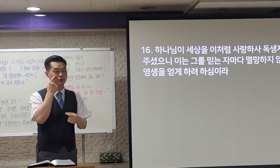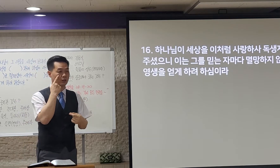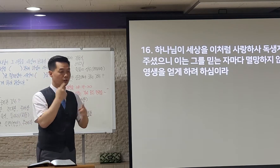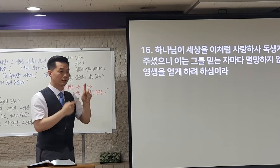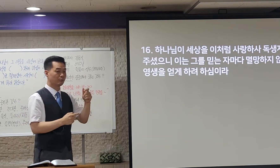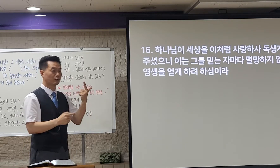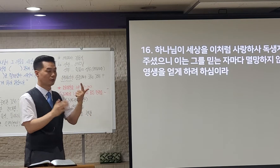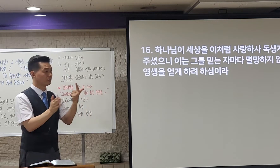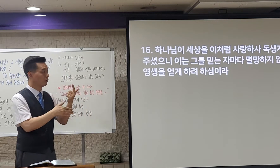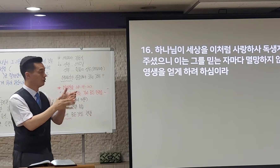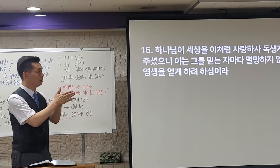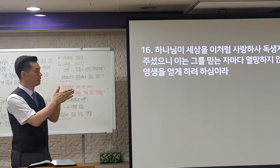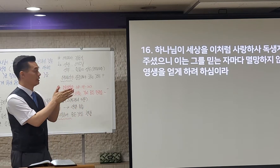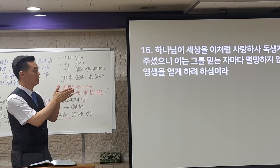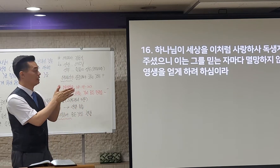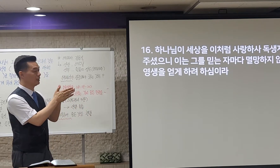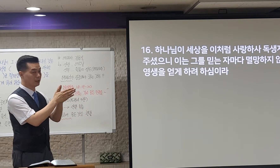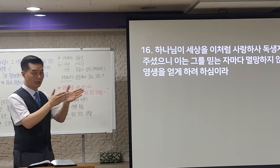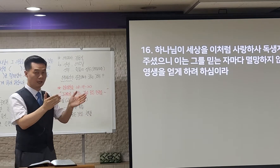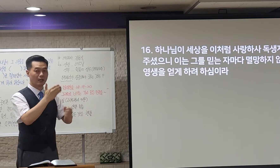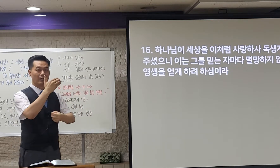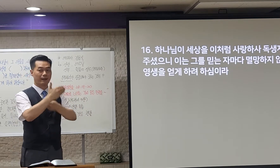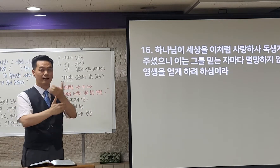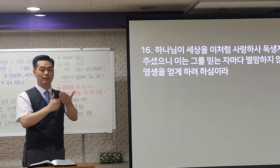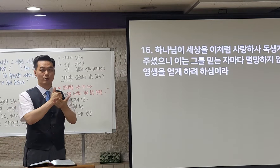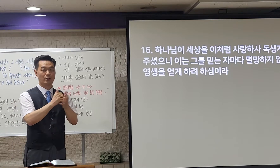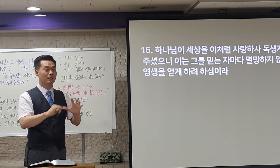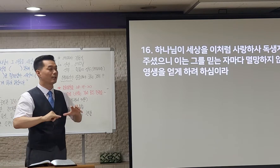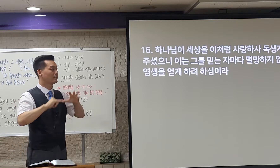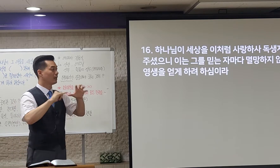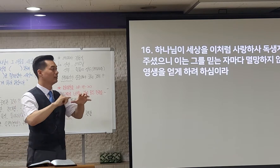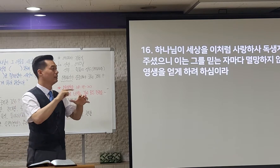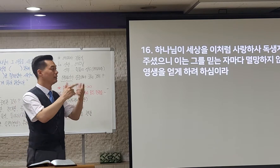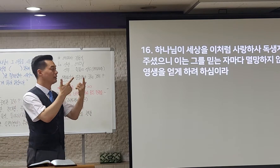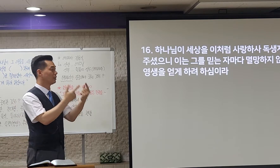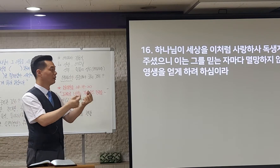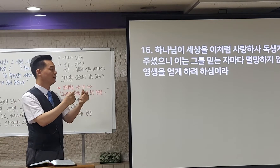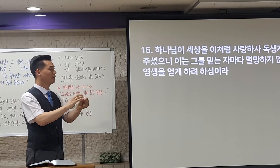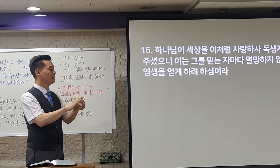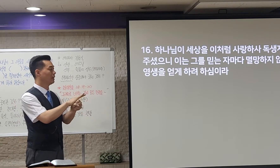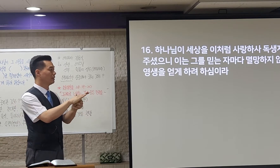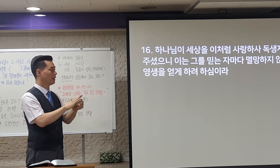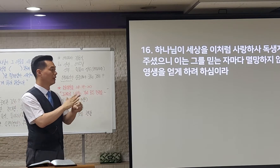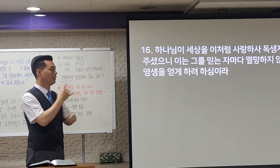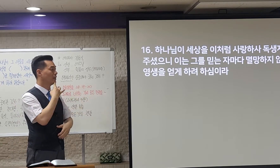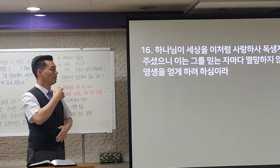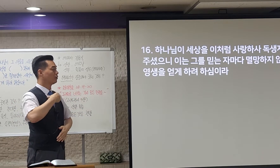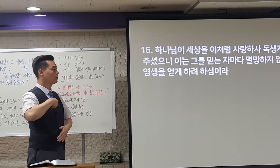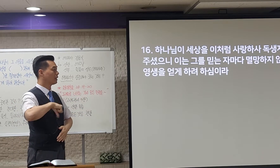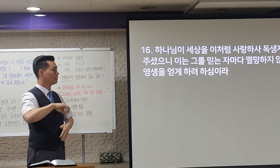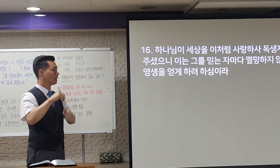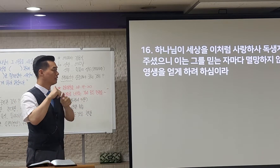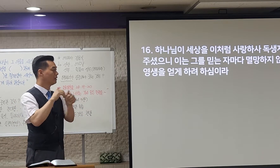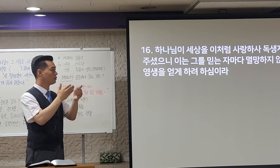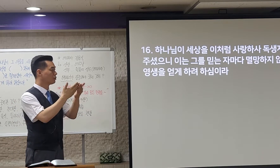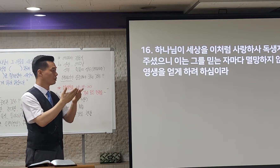보죠. 16절부터 시작. 하나님이 세상을 이처럼 사랑하사 독생자를